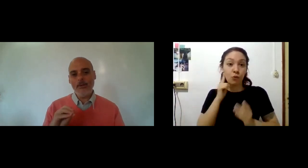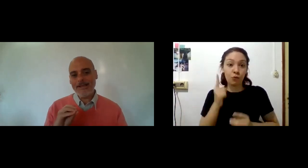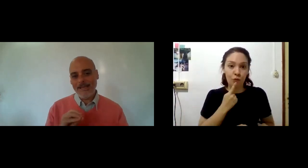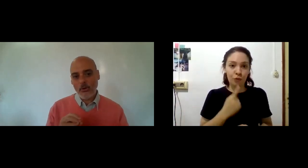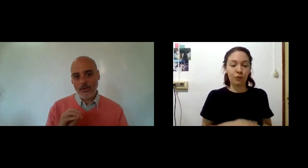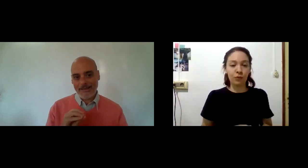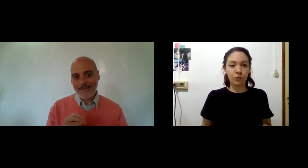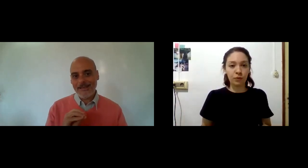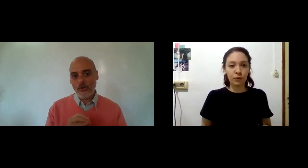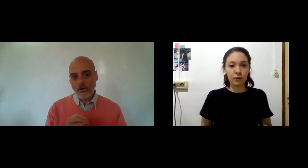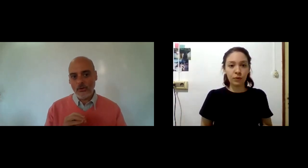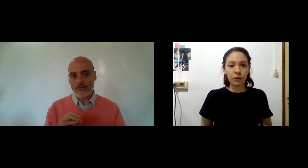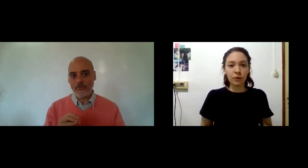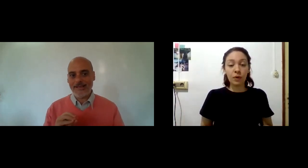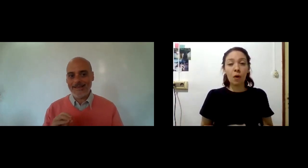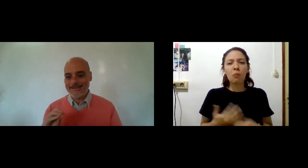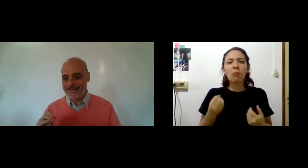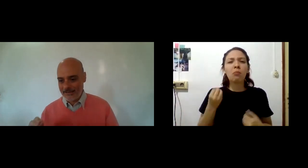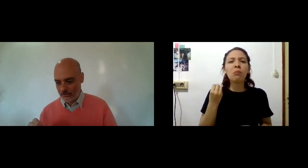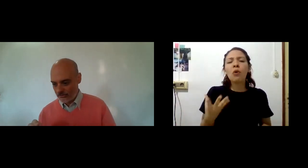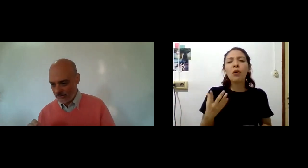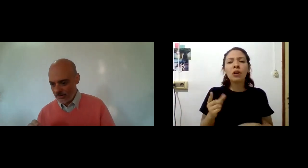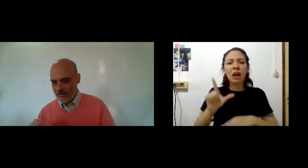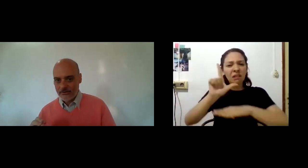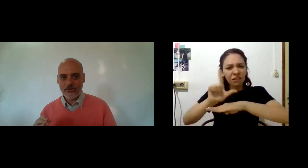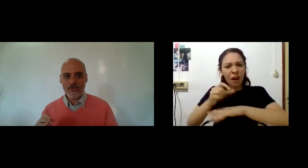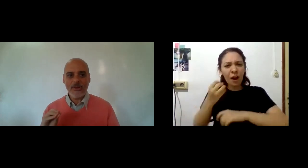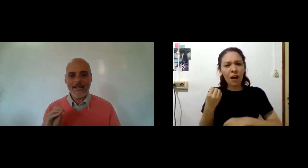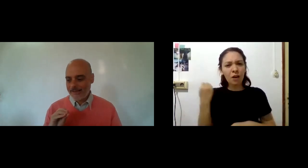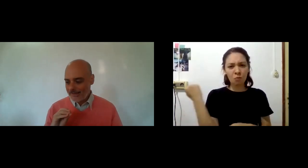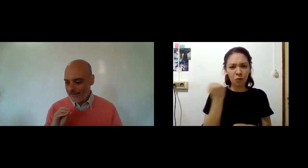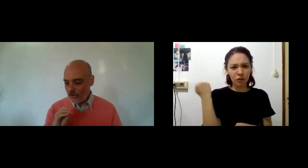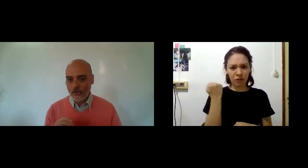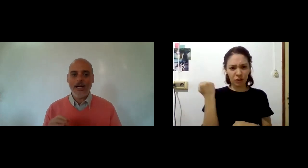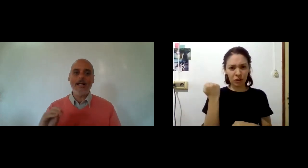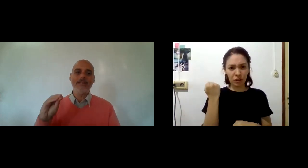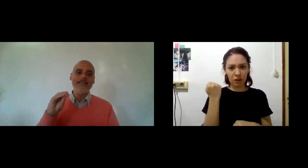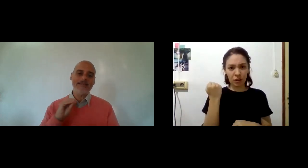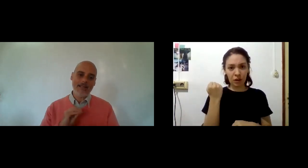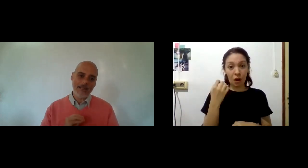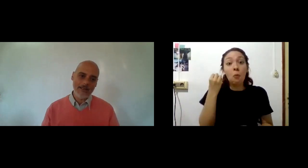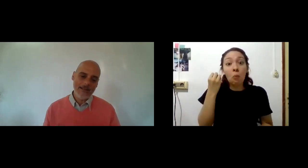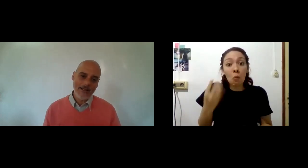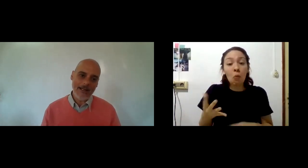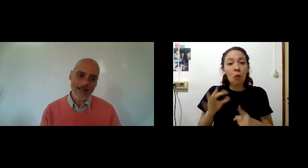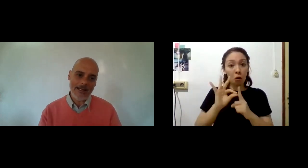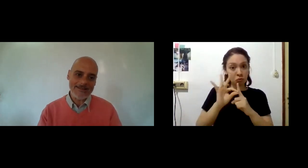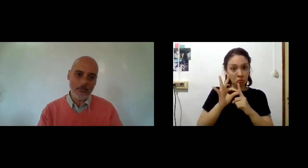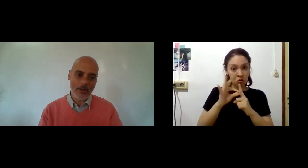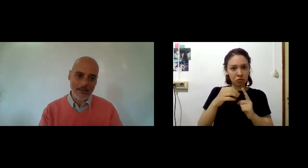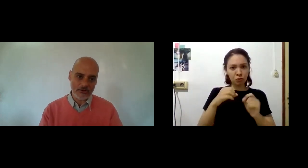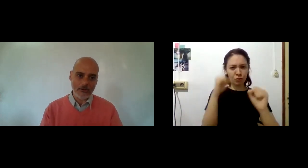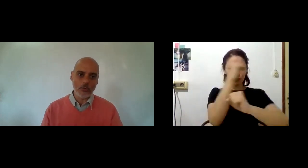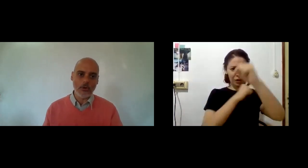Porque el problema que tenemos con la carrera de tecnólogo, que es una carrera de 3 años, entonces es una carrera que no habilita a